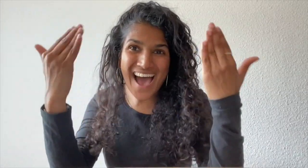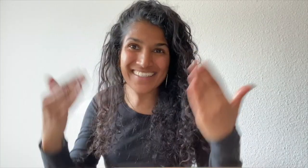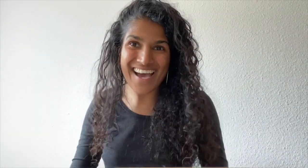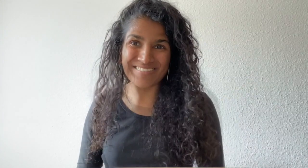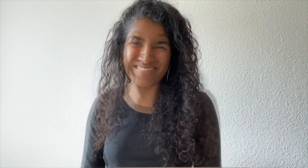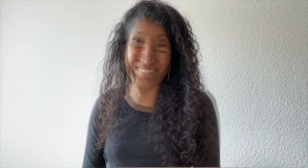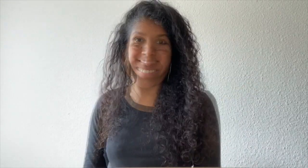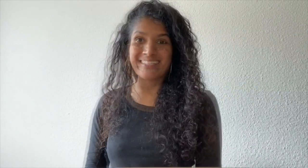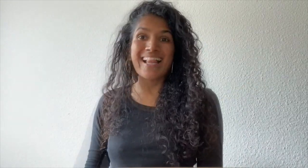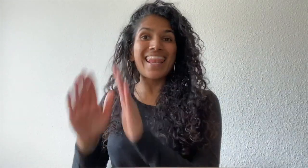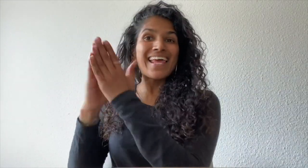Dank.